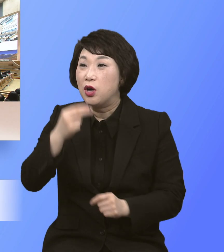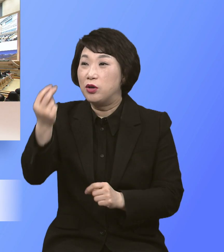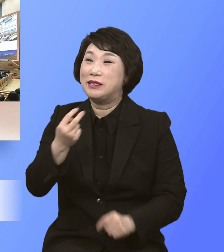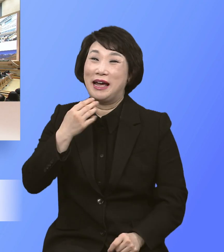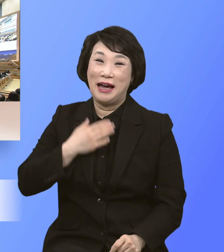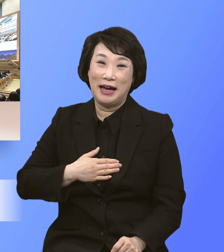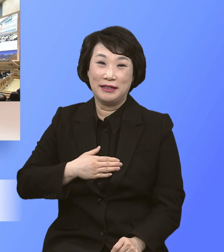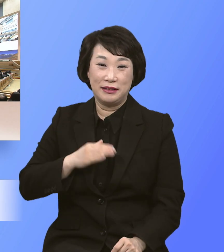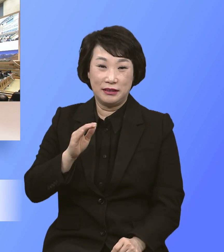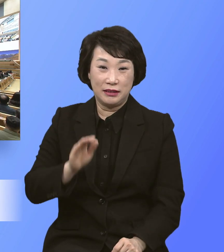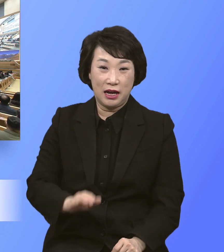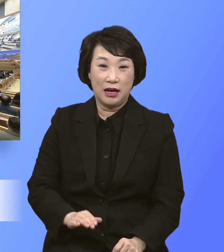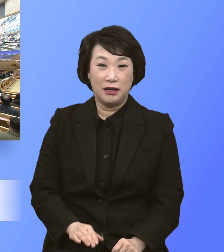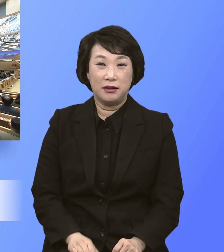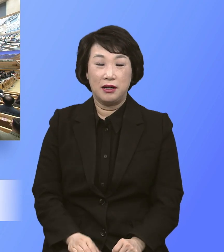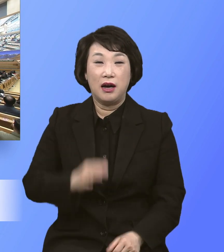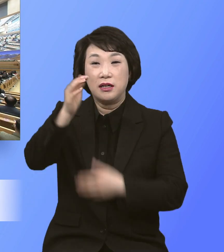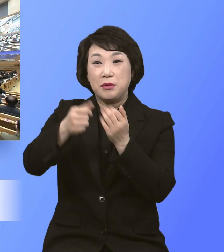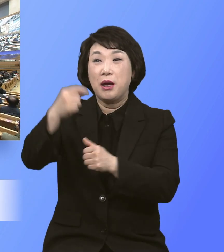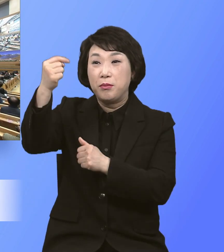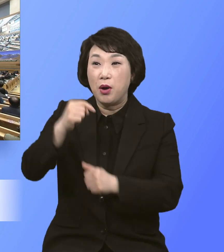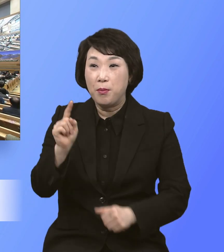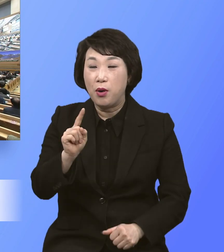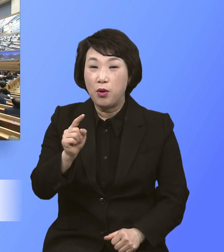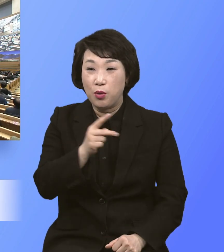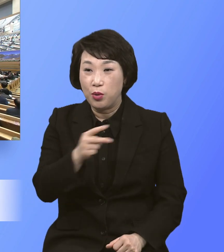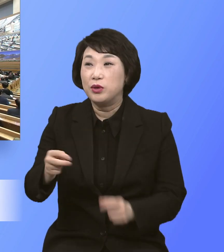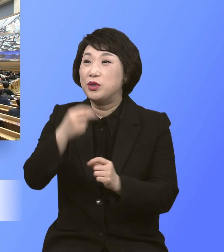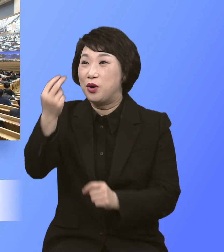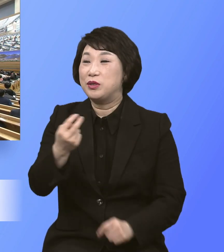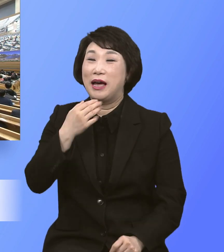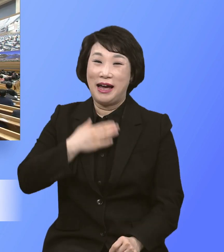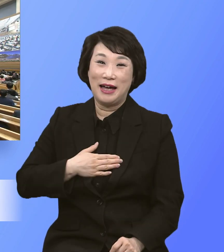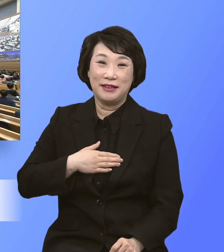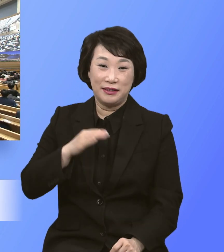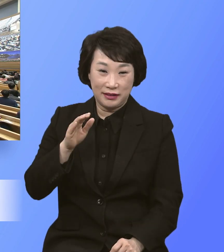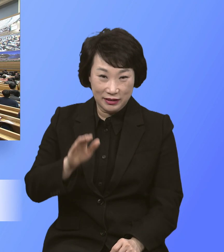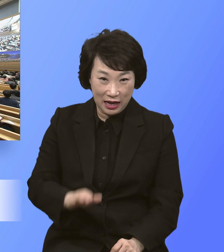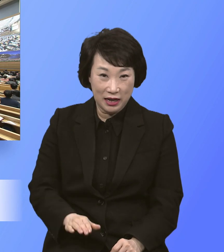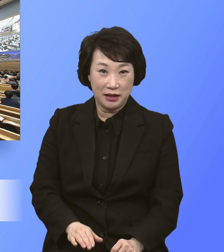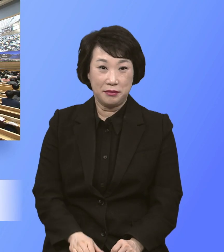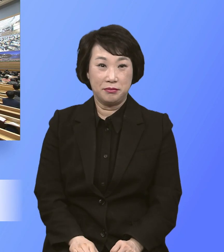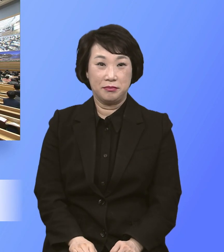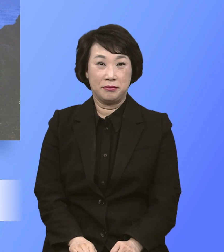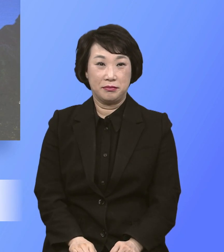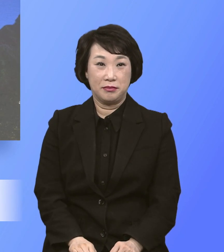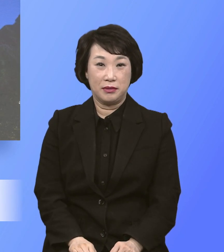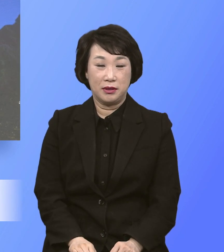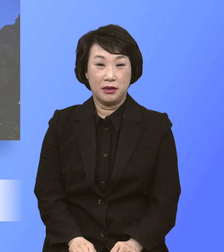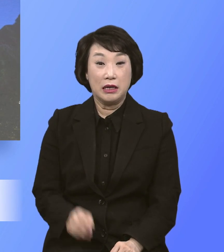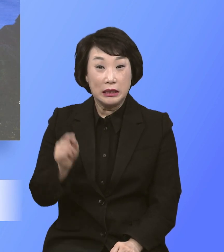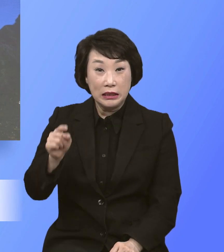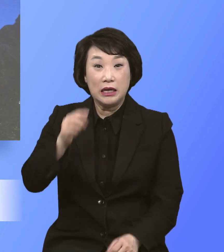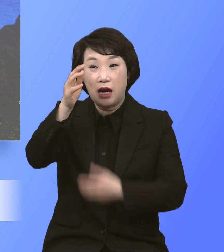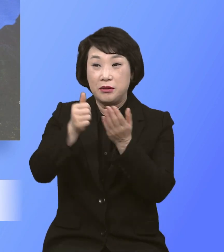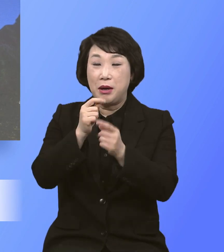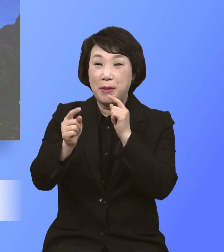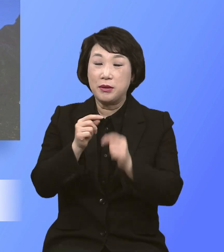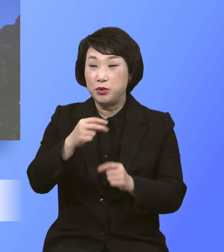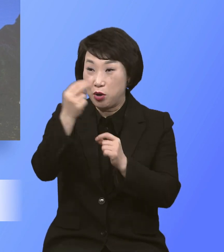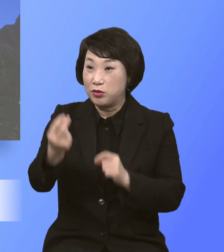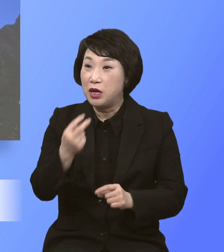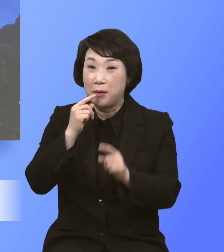영생인 줄 아노라. 나는 그의 명령이 영생인 줄 아노라. 그 말씀이